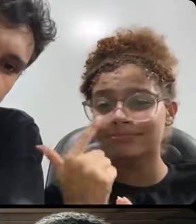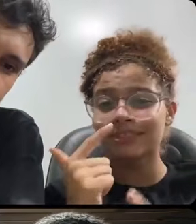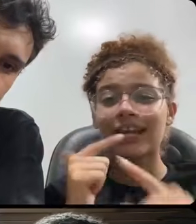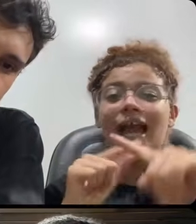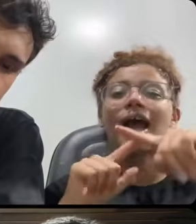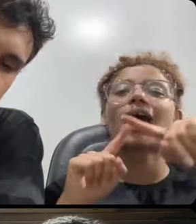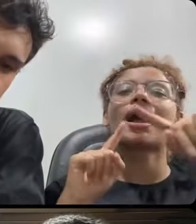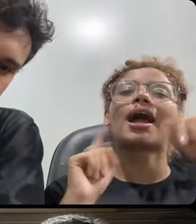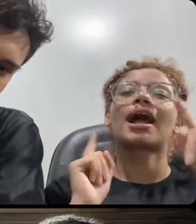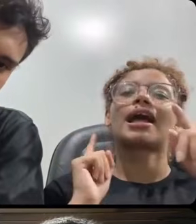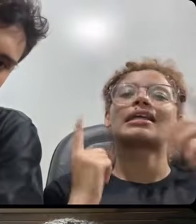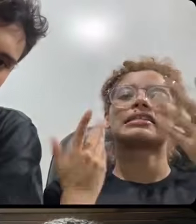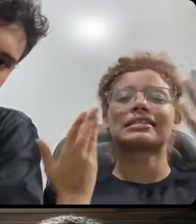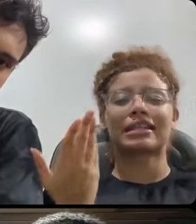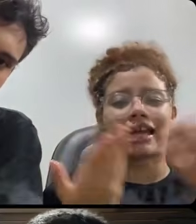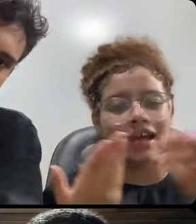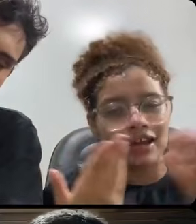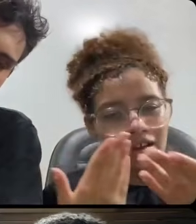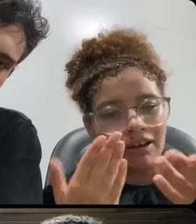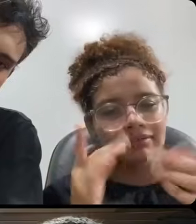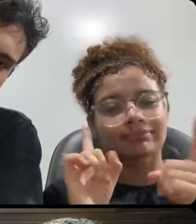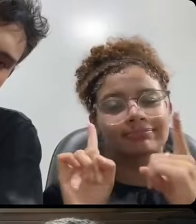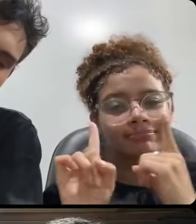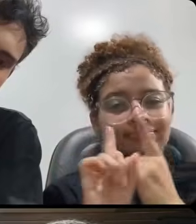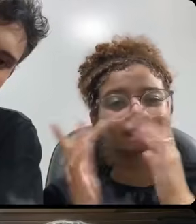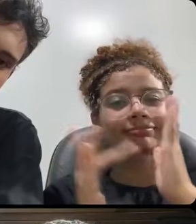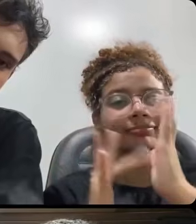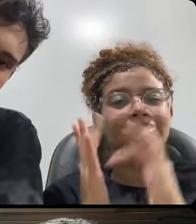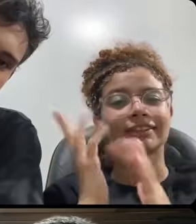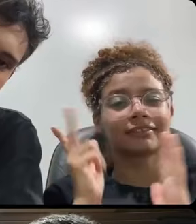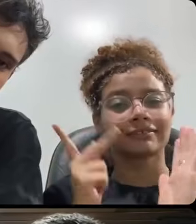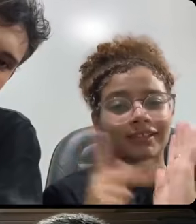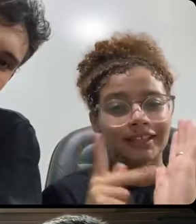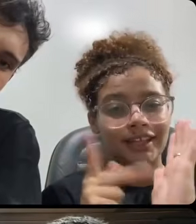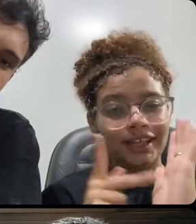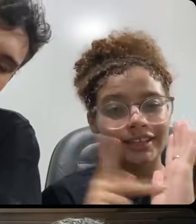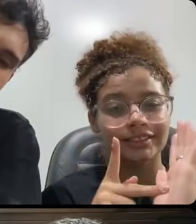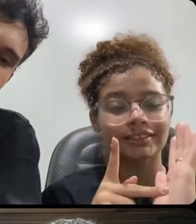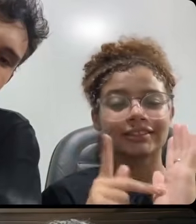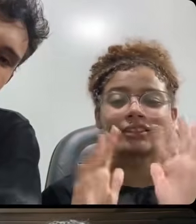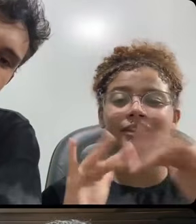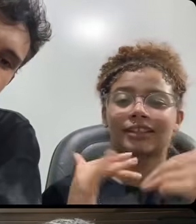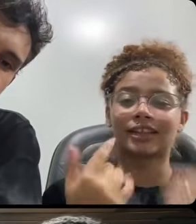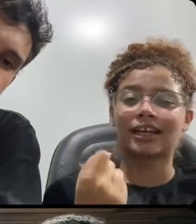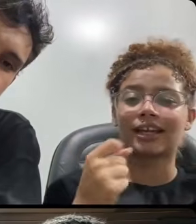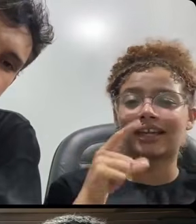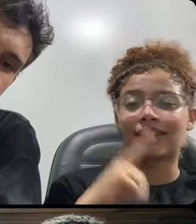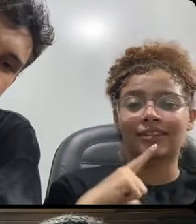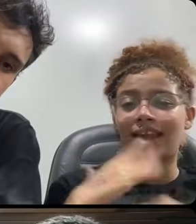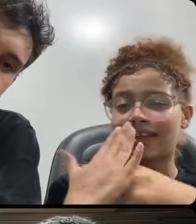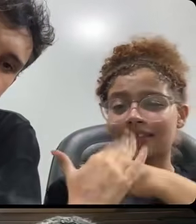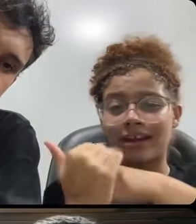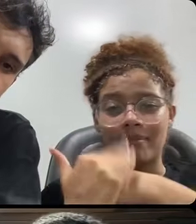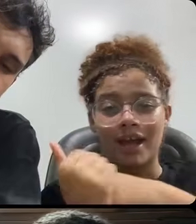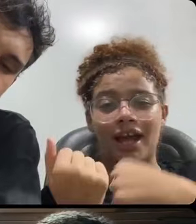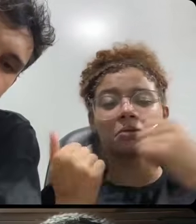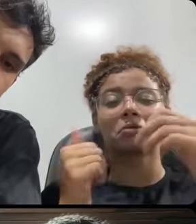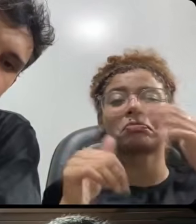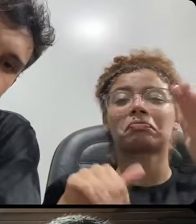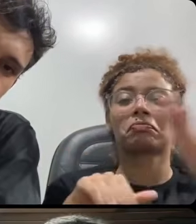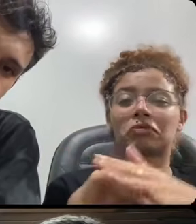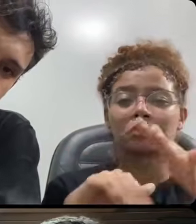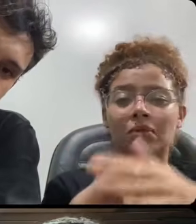para tua alma, pro teu corpo, pro teu espírito, né? Porque convites vêm todo dia para nossa vida, convite para jogar, convite para